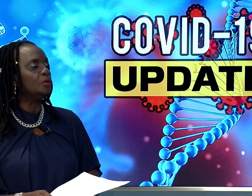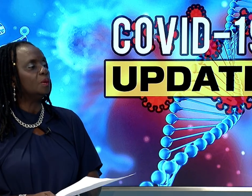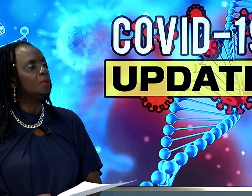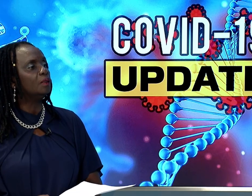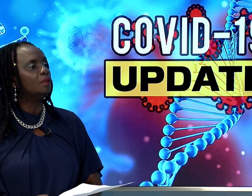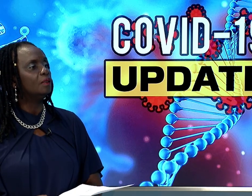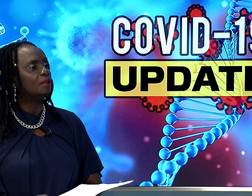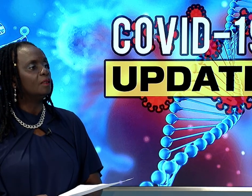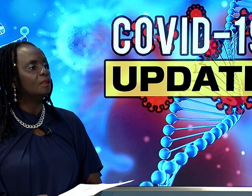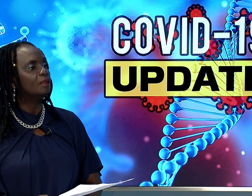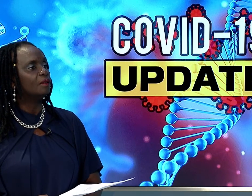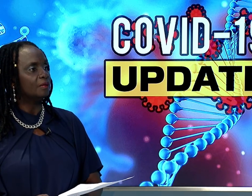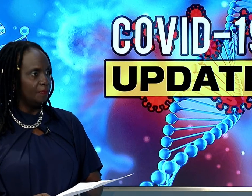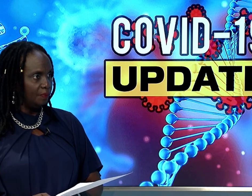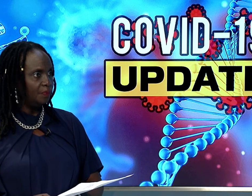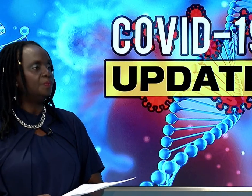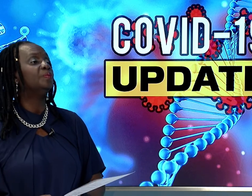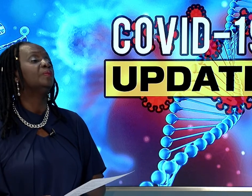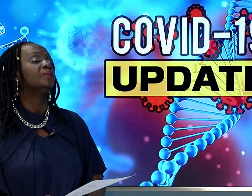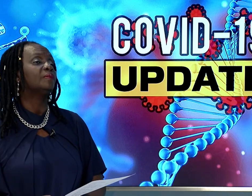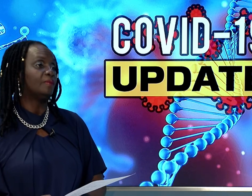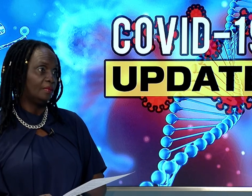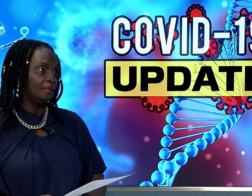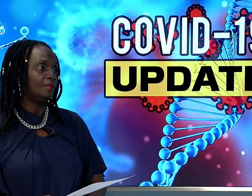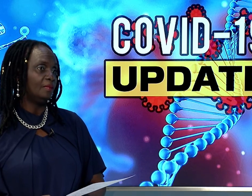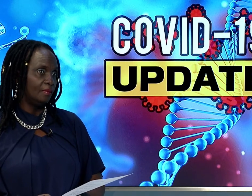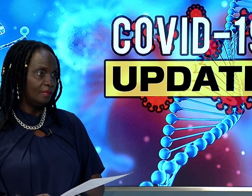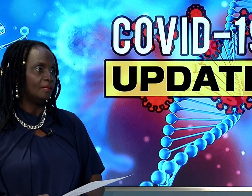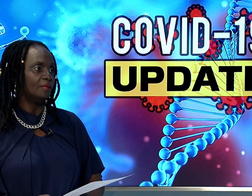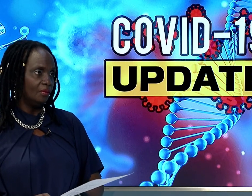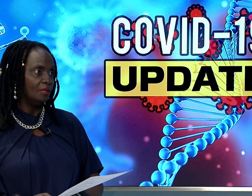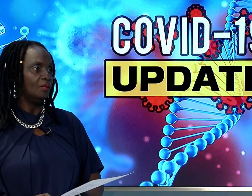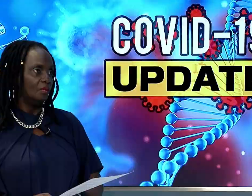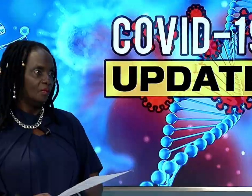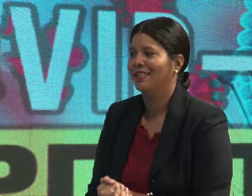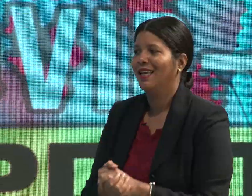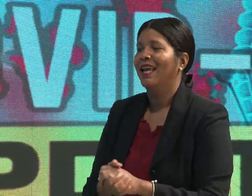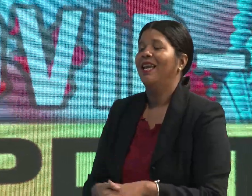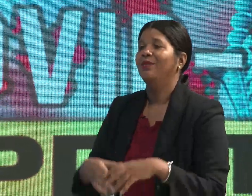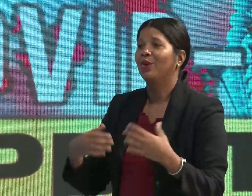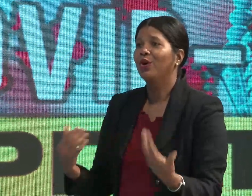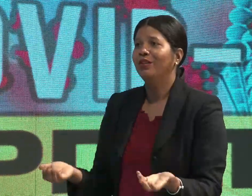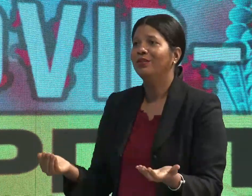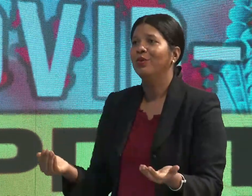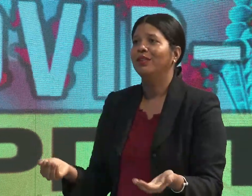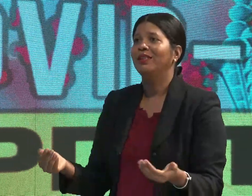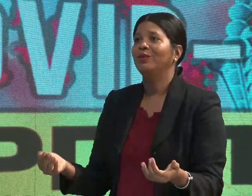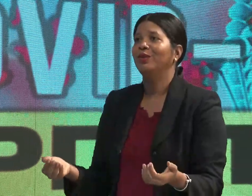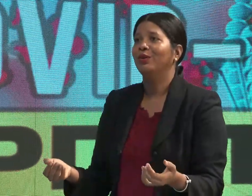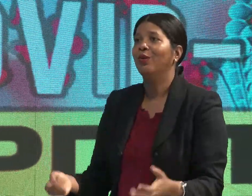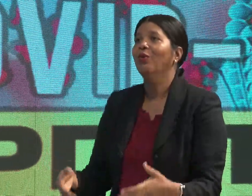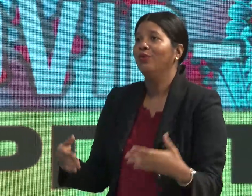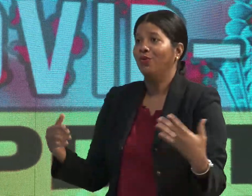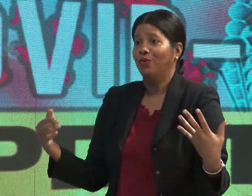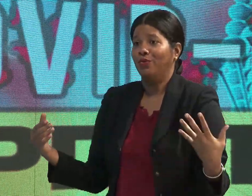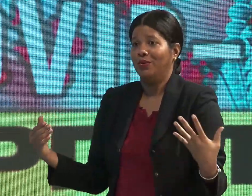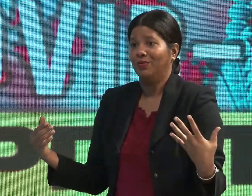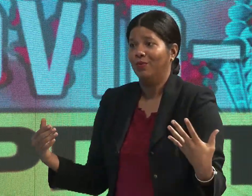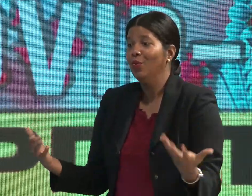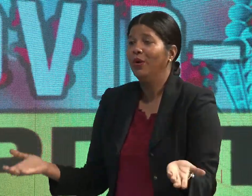acht genomen? Oké, het begint eerst bij de mensen zelf. Zij nemen dat absoluut ook niet in acht. En voor ons wordt het natuurlijk